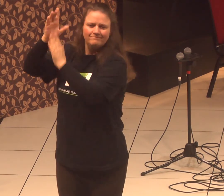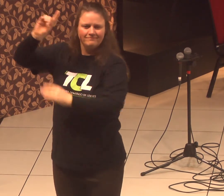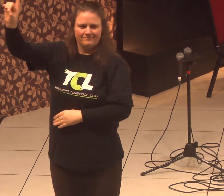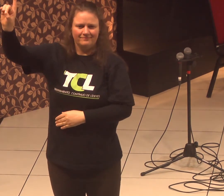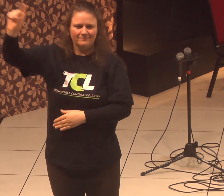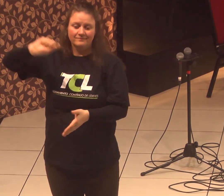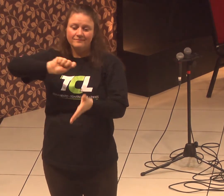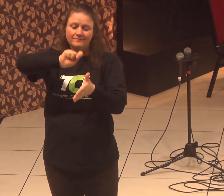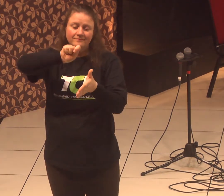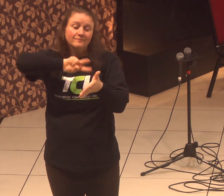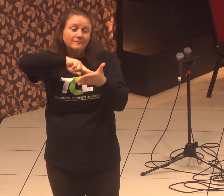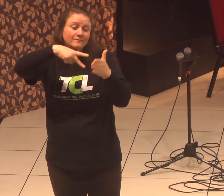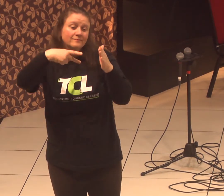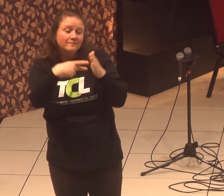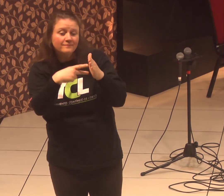sinalizou.